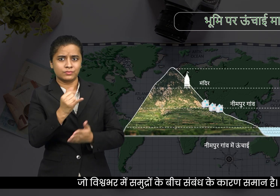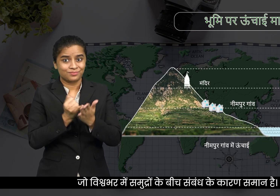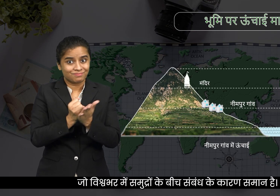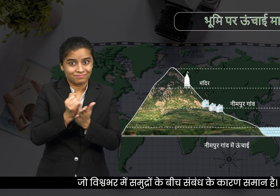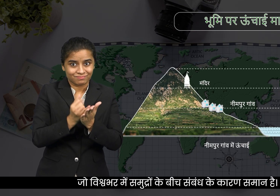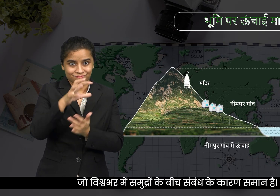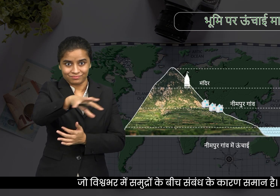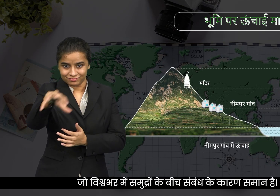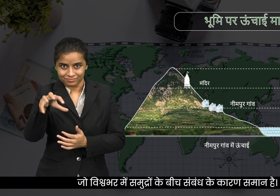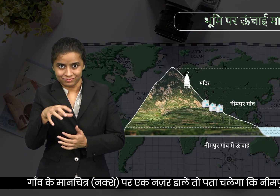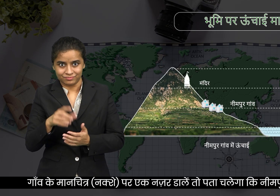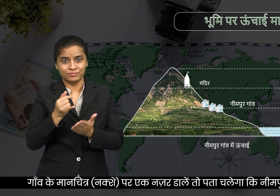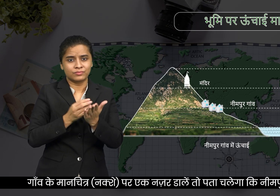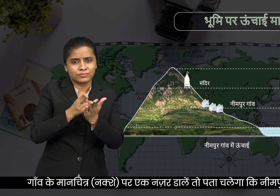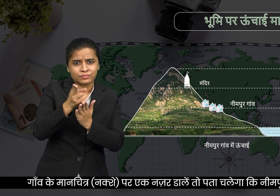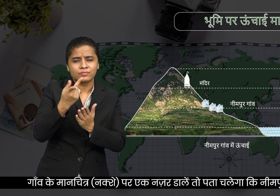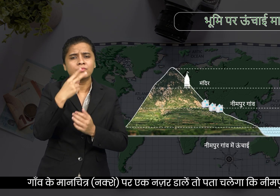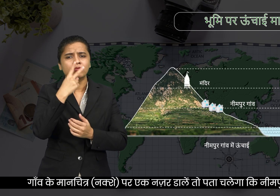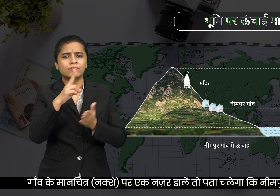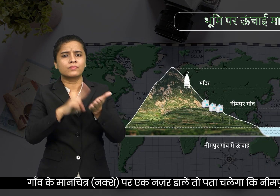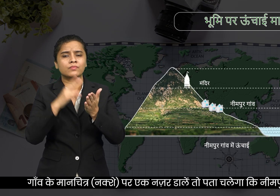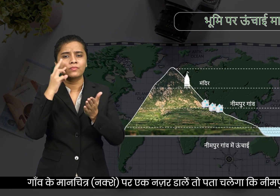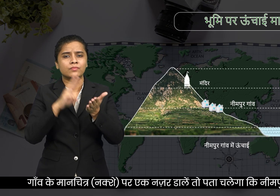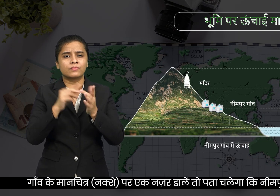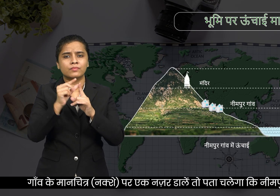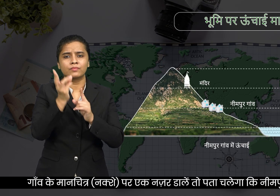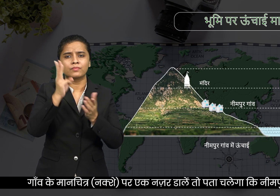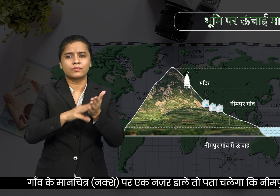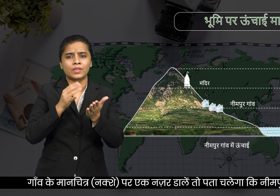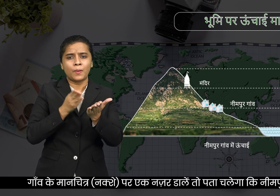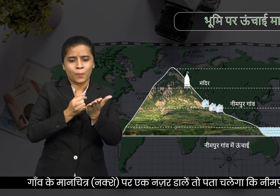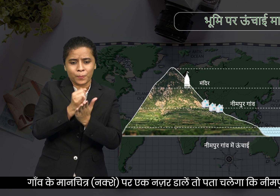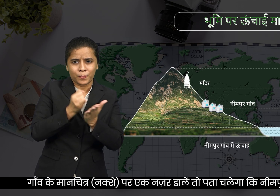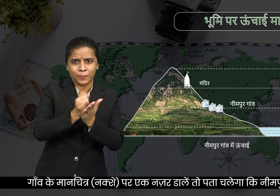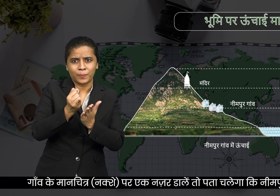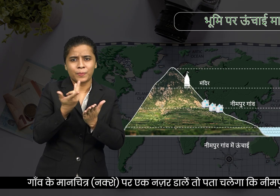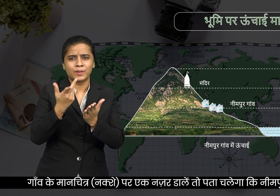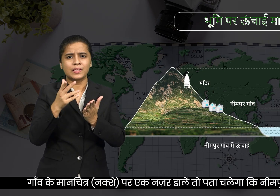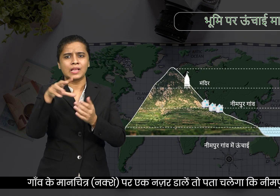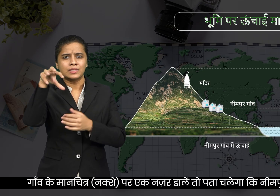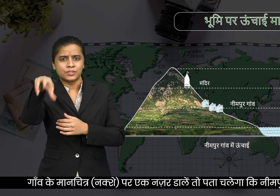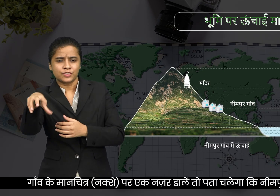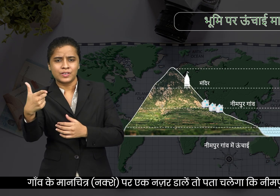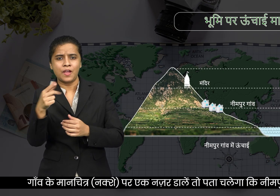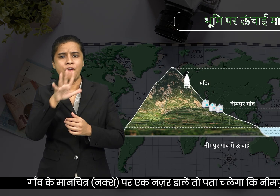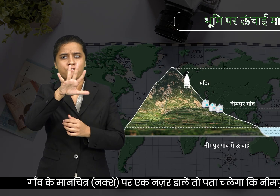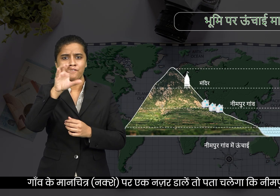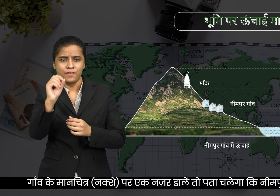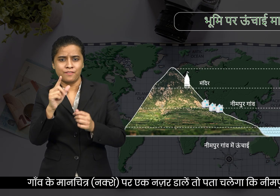है। गांव के मानचित्र या नक्शे पर एक नजर डालें तो पता चलेगा कि नीमपुर